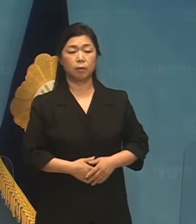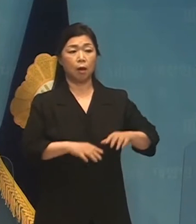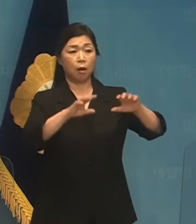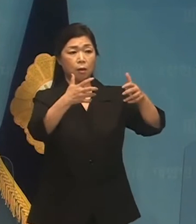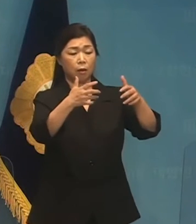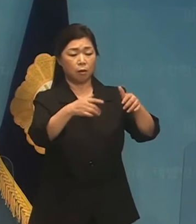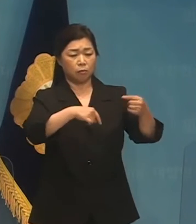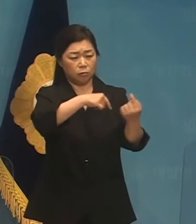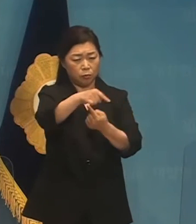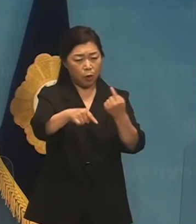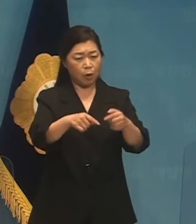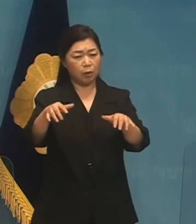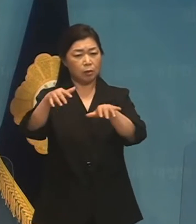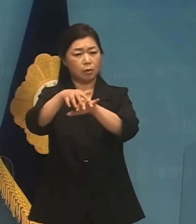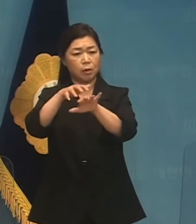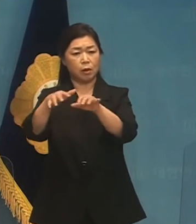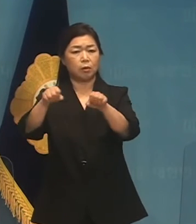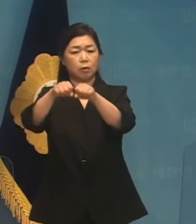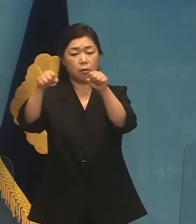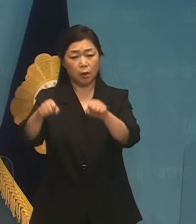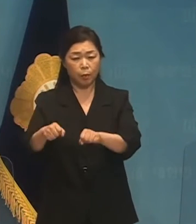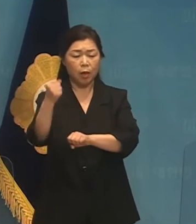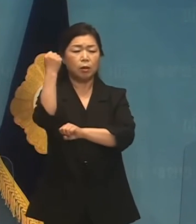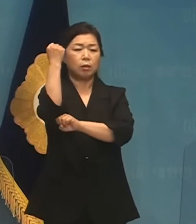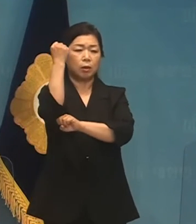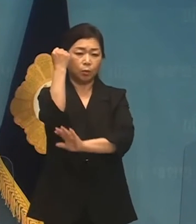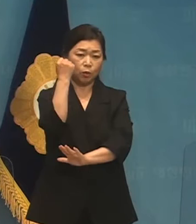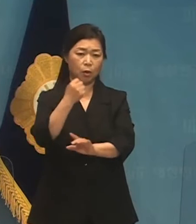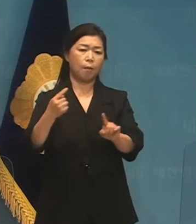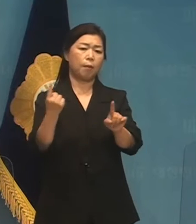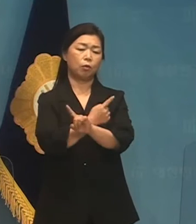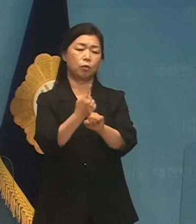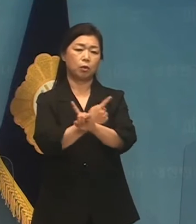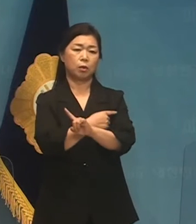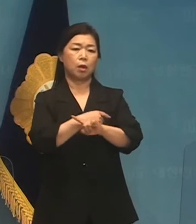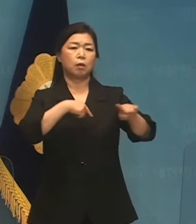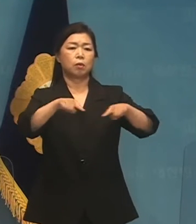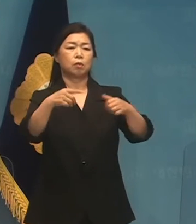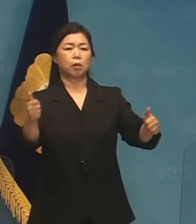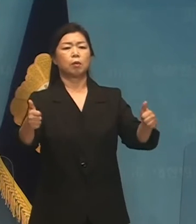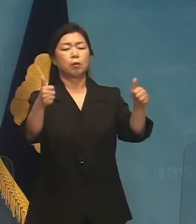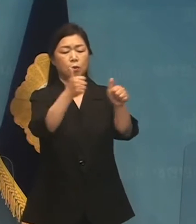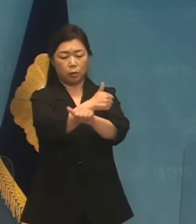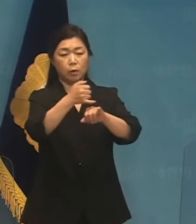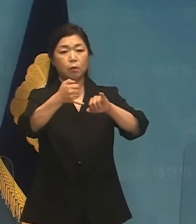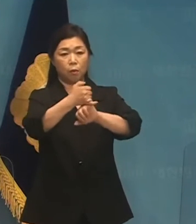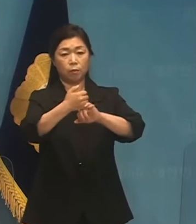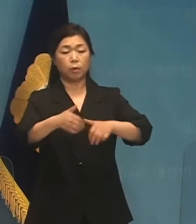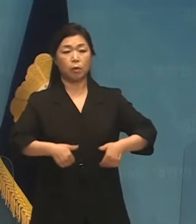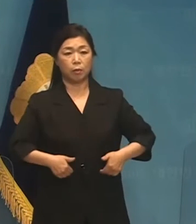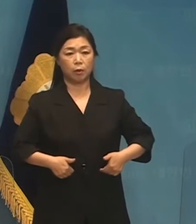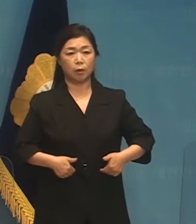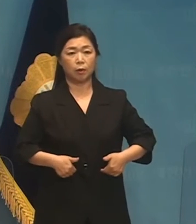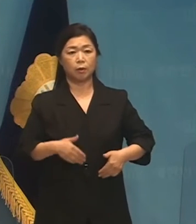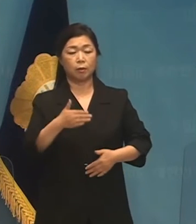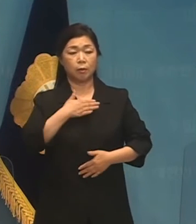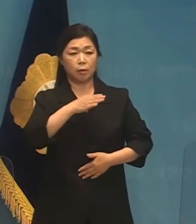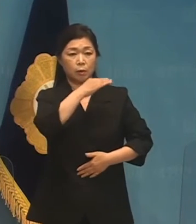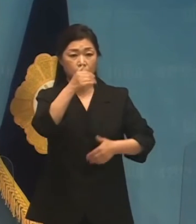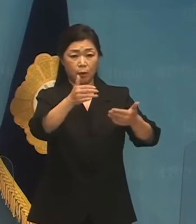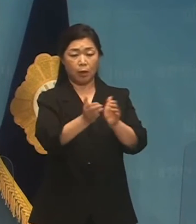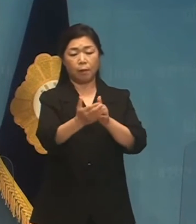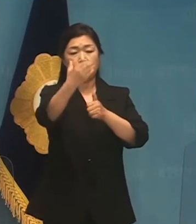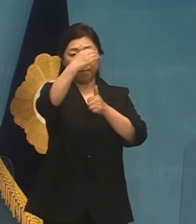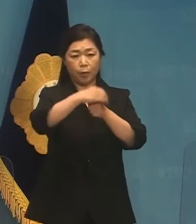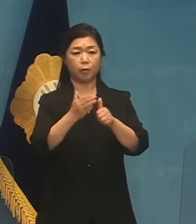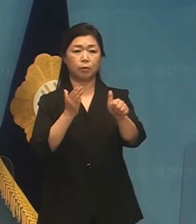나라를 운영하는 체제를 근본적으로 바꾸는 정권 교체가 답입니다. 저와 정의당에게